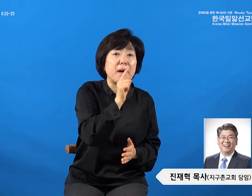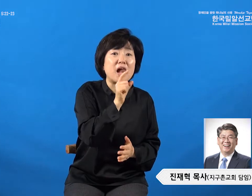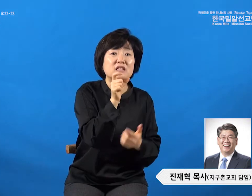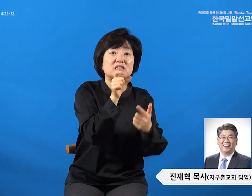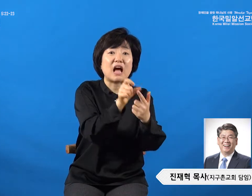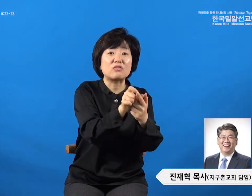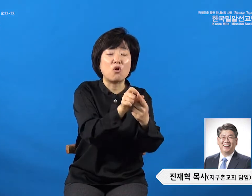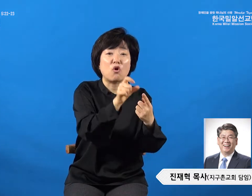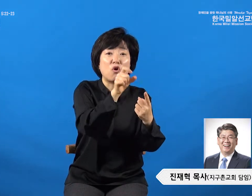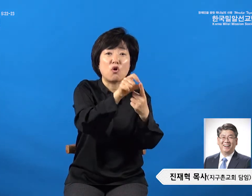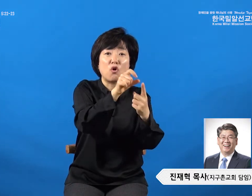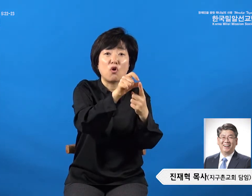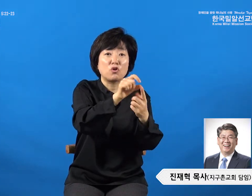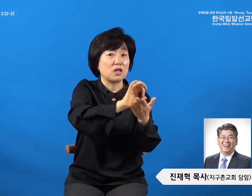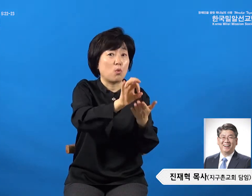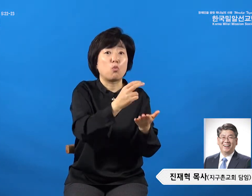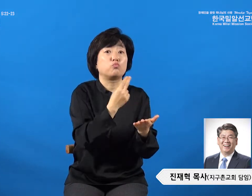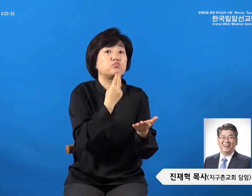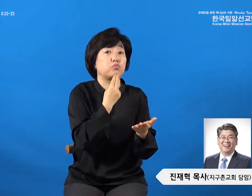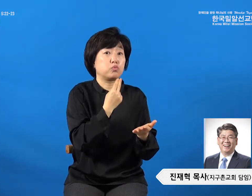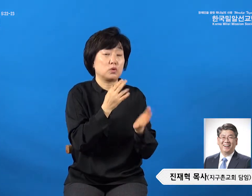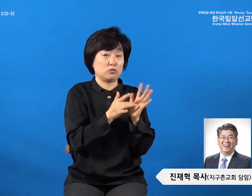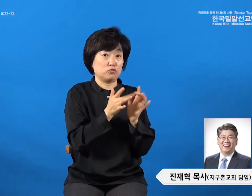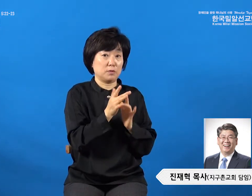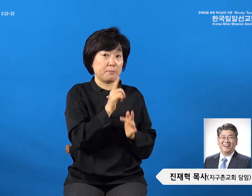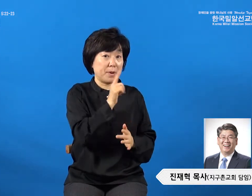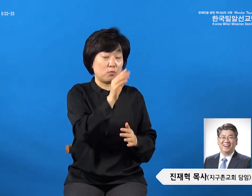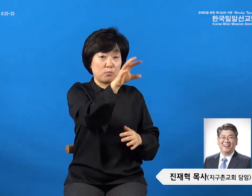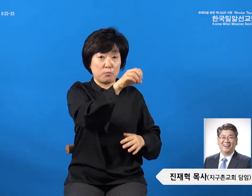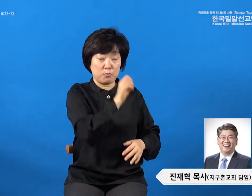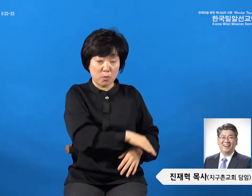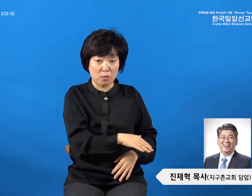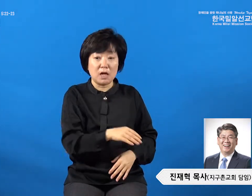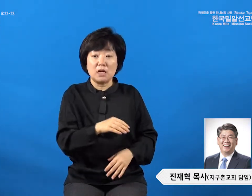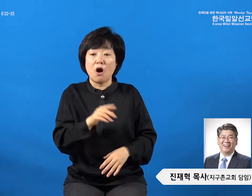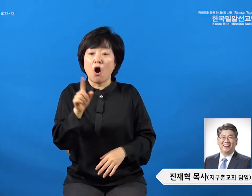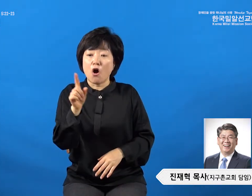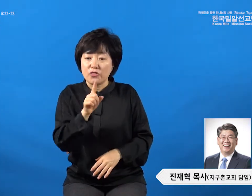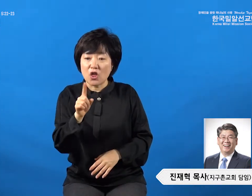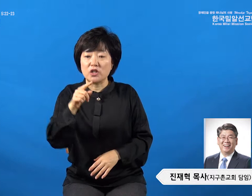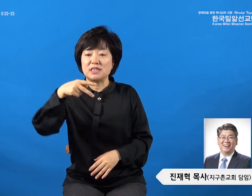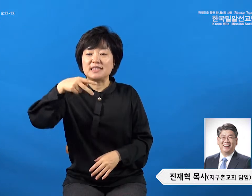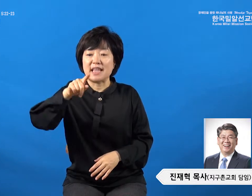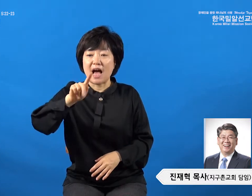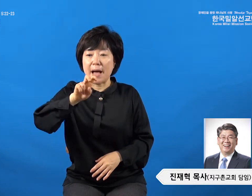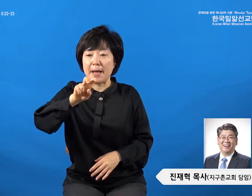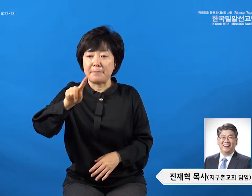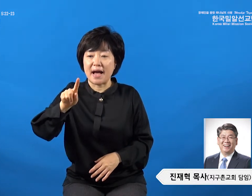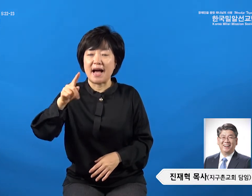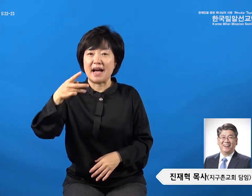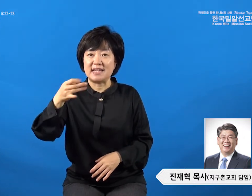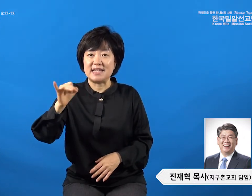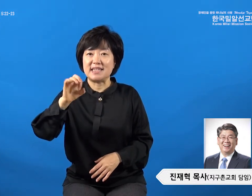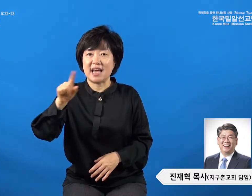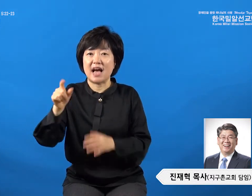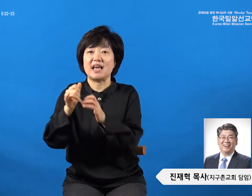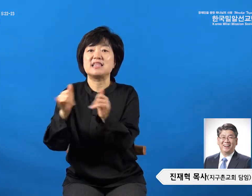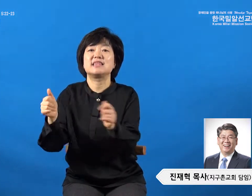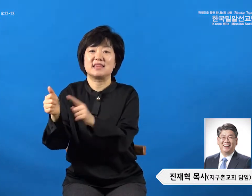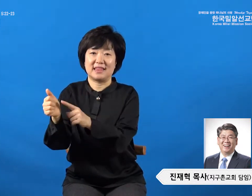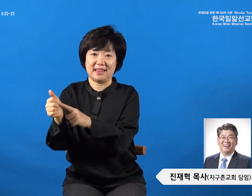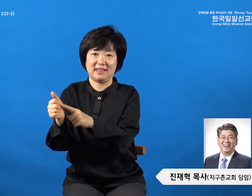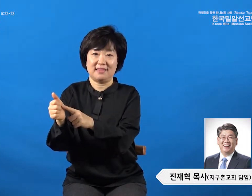한 번도 하신 적이 없습니다. 예수님께서는 어떤 사마리아인이 있는데 라고